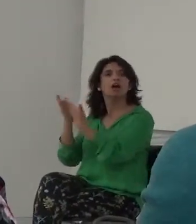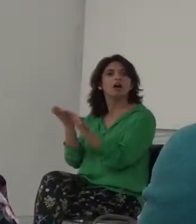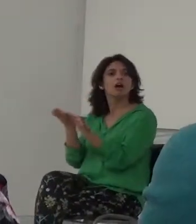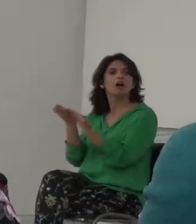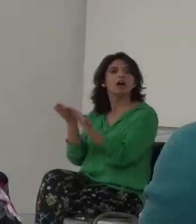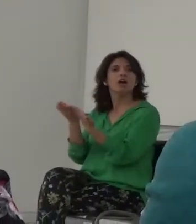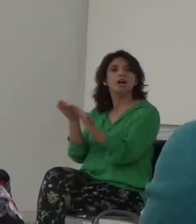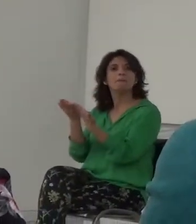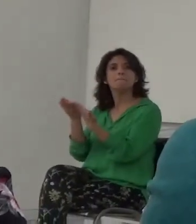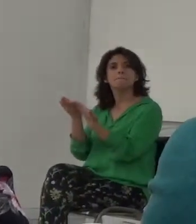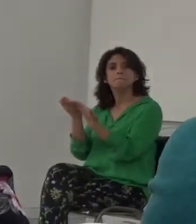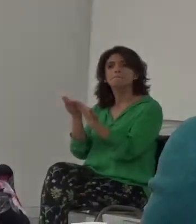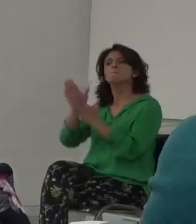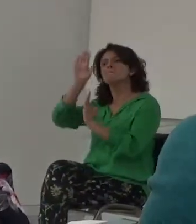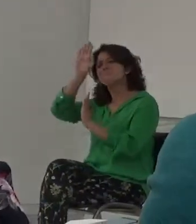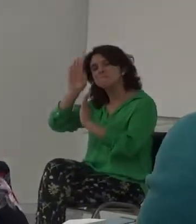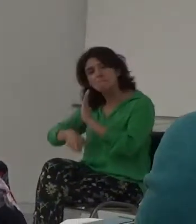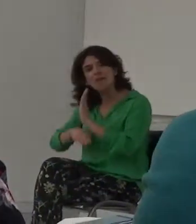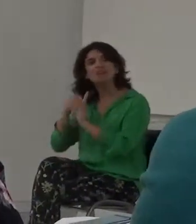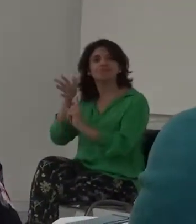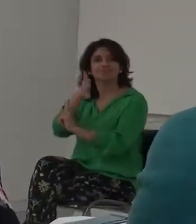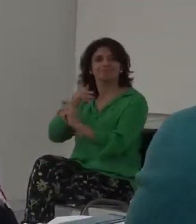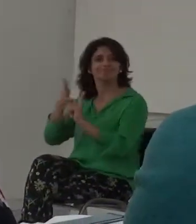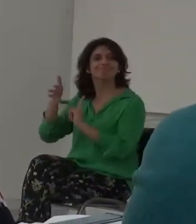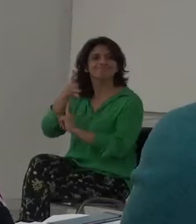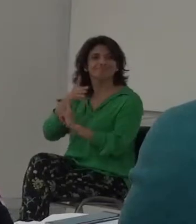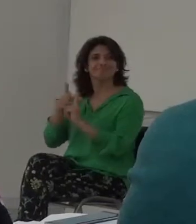con aquellos que tienen menos años de experiencia en la lengua.